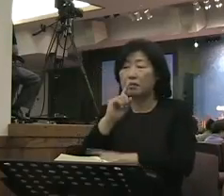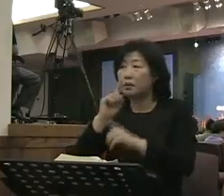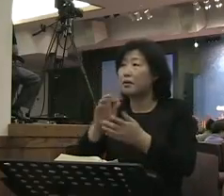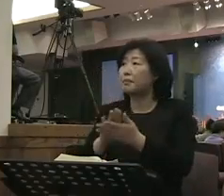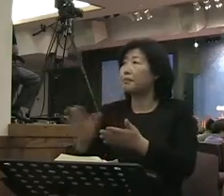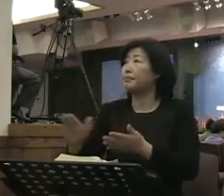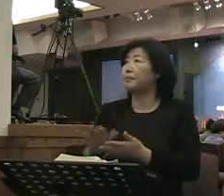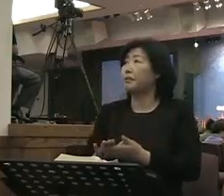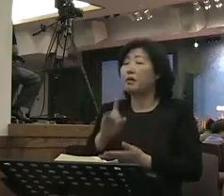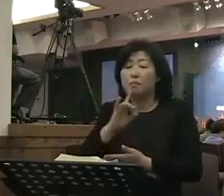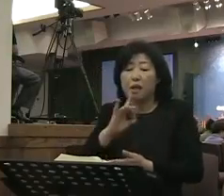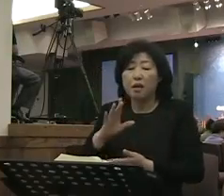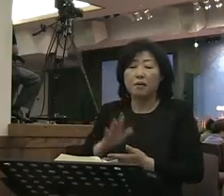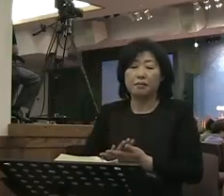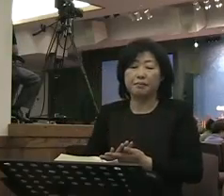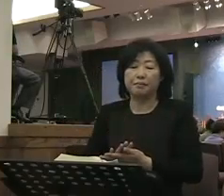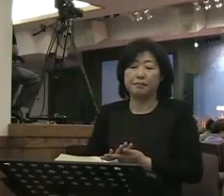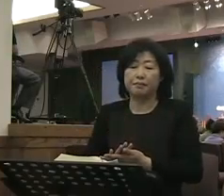그뿐입니까?